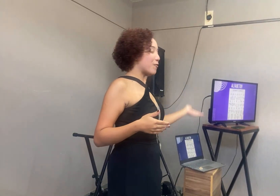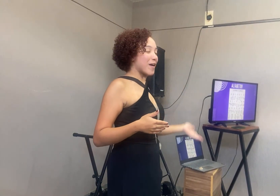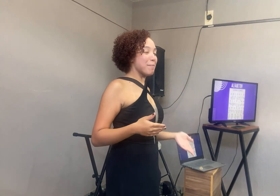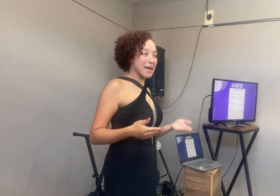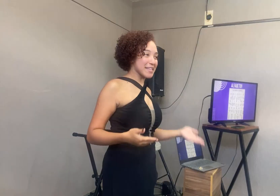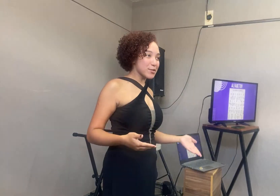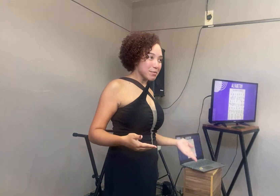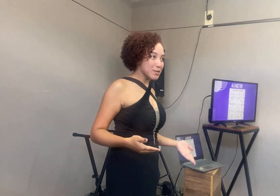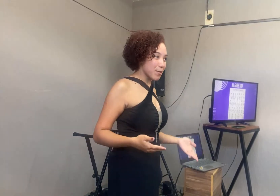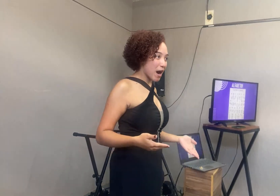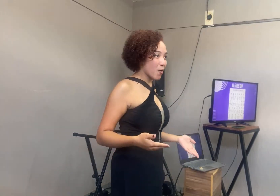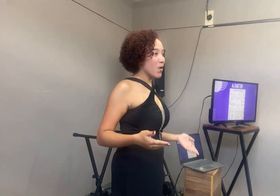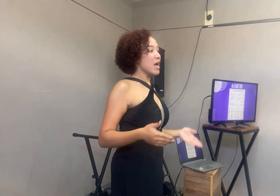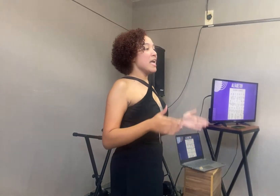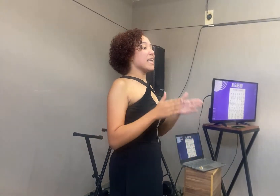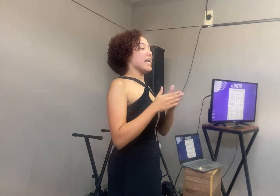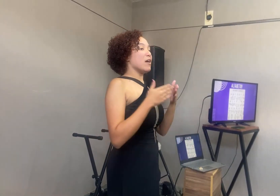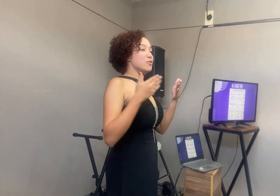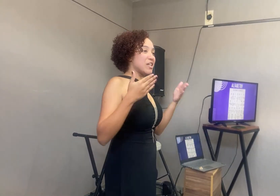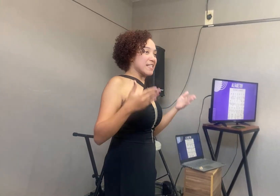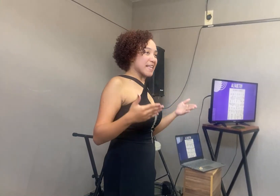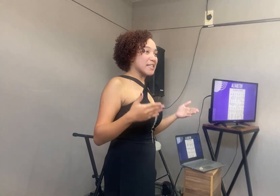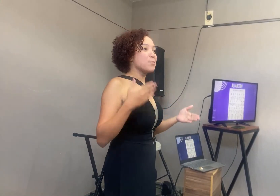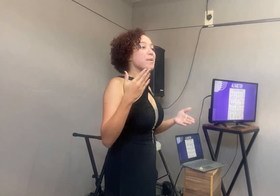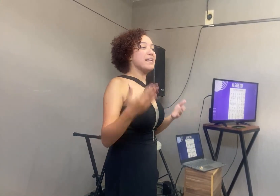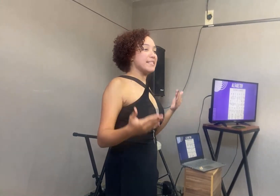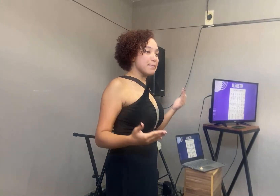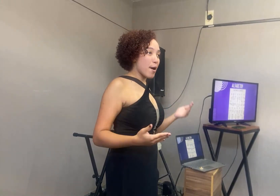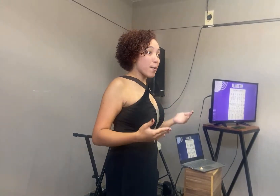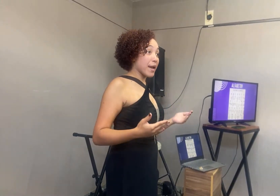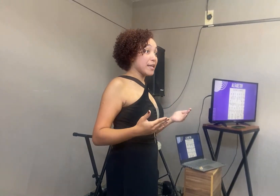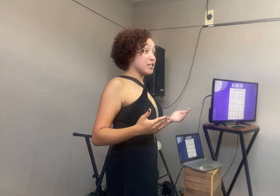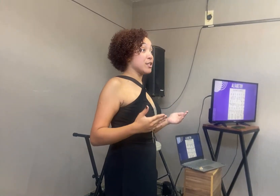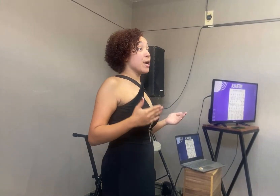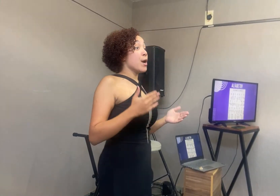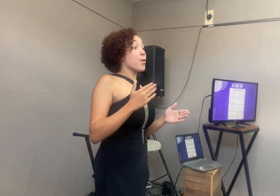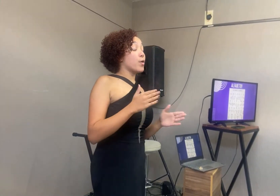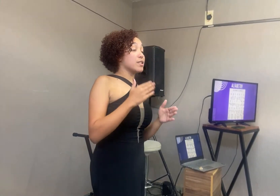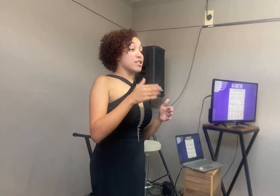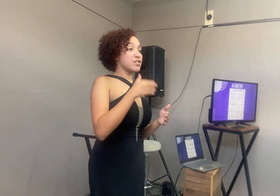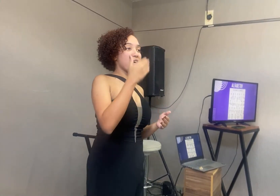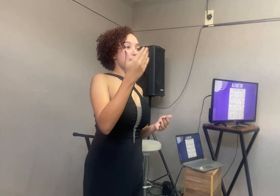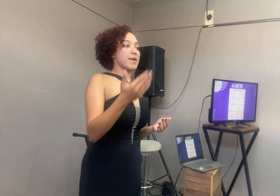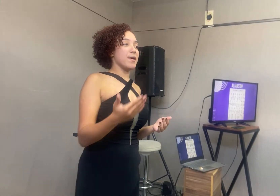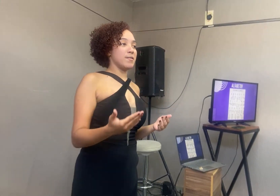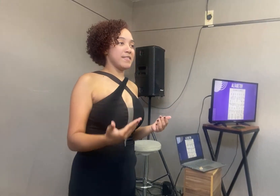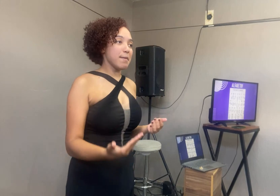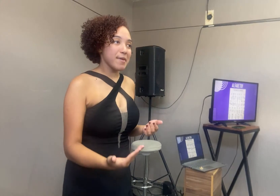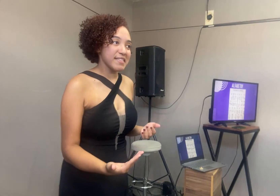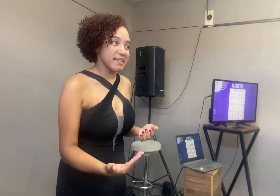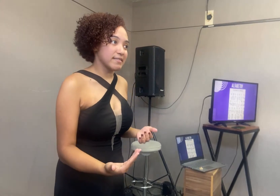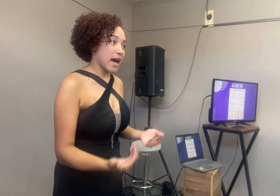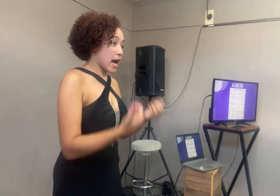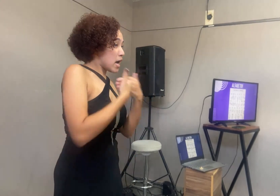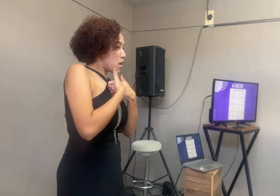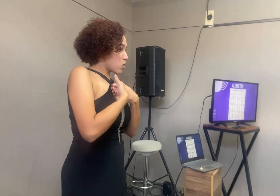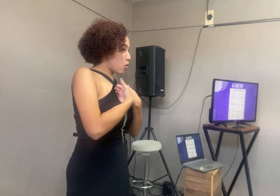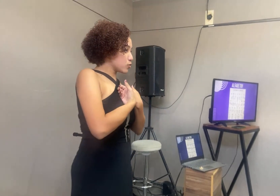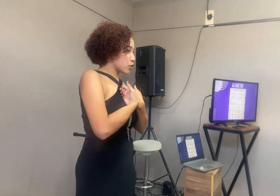o alfabeto manual, que ele é utilizado principalmente quando a gente vai se apresentar com os